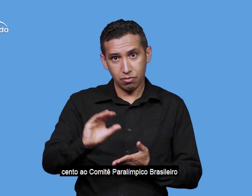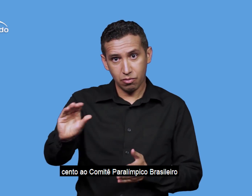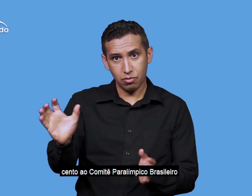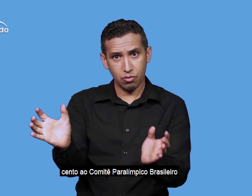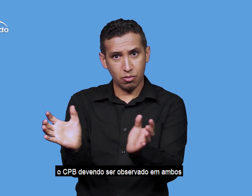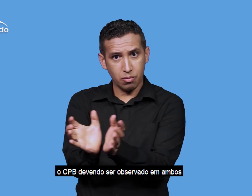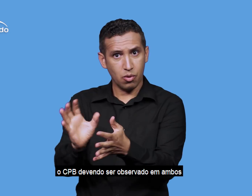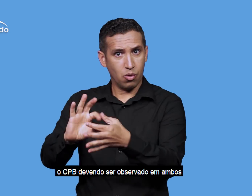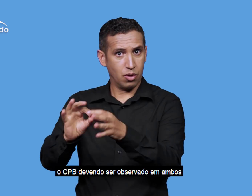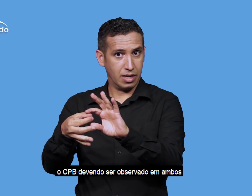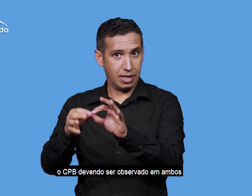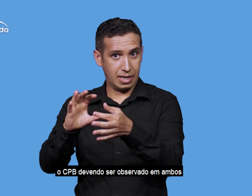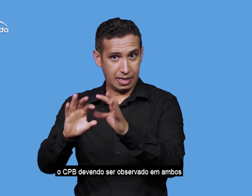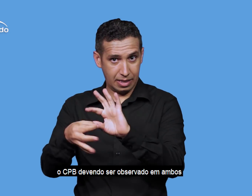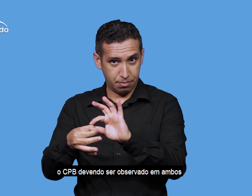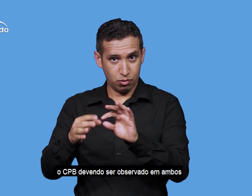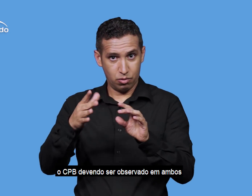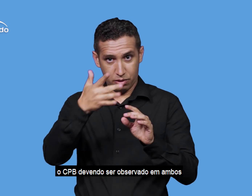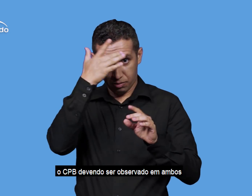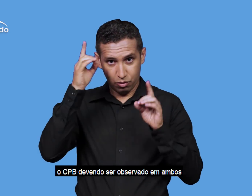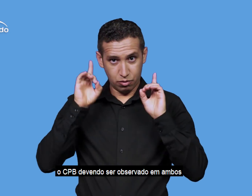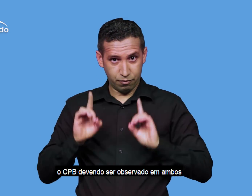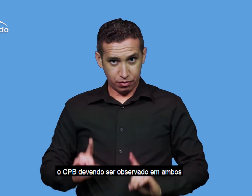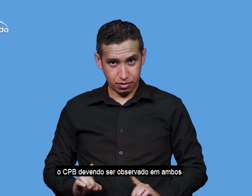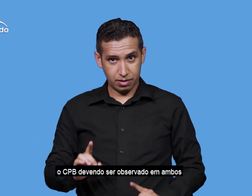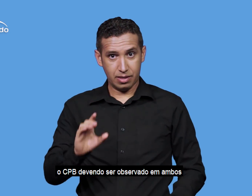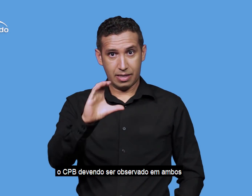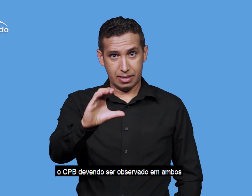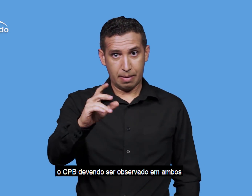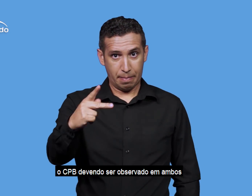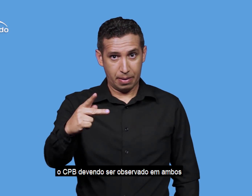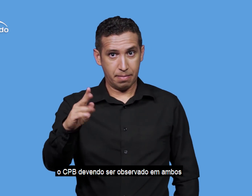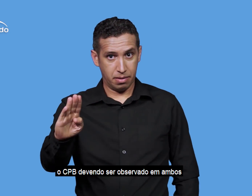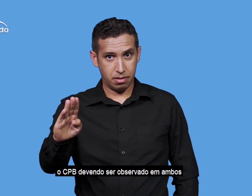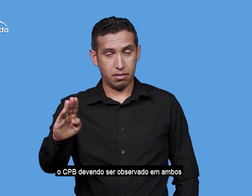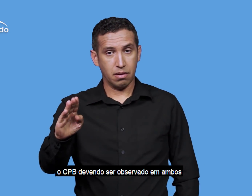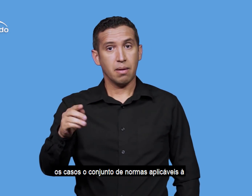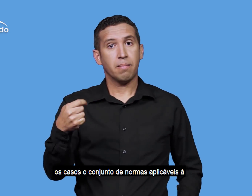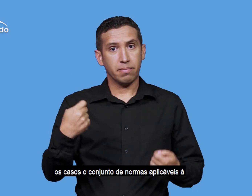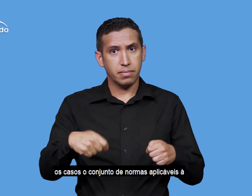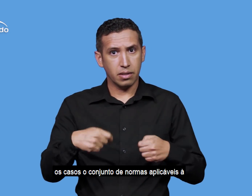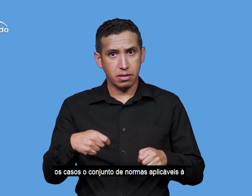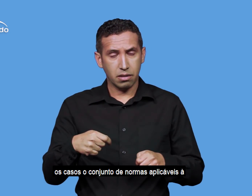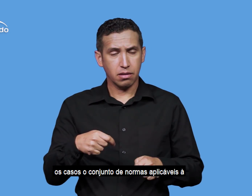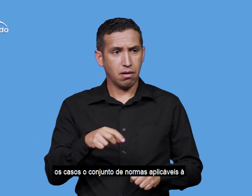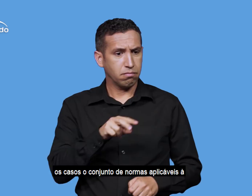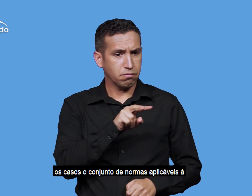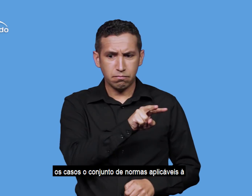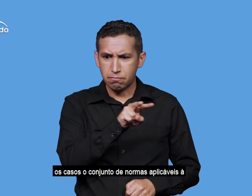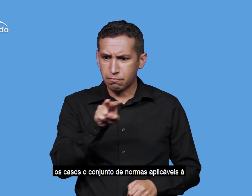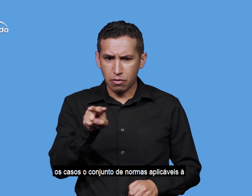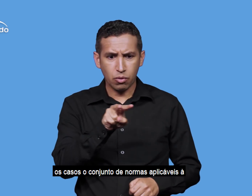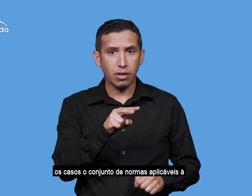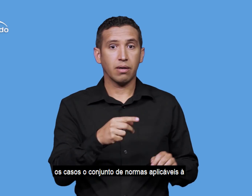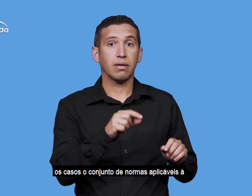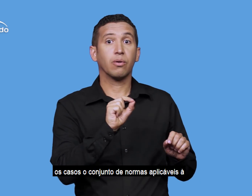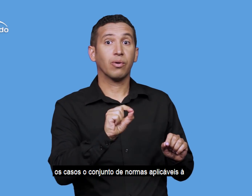brasileiro o cpb devendo ser observado em ambos os azuis o conjunto de normas aplicáveis